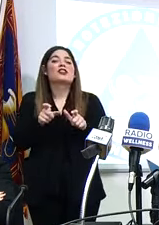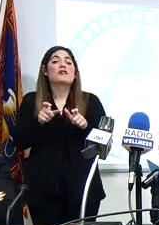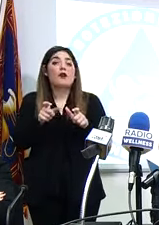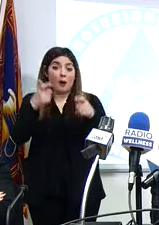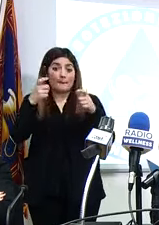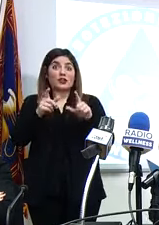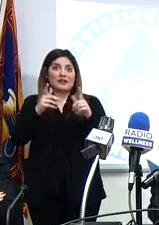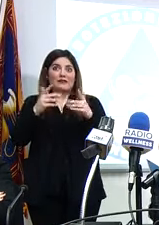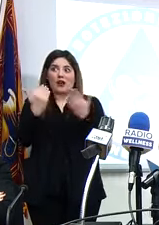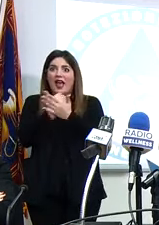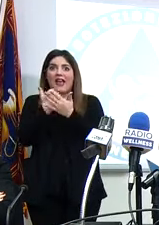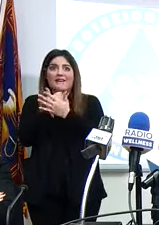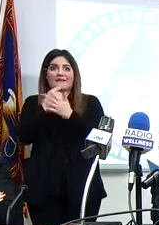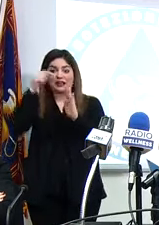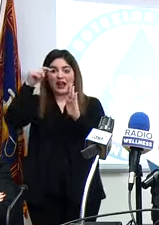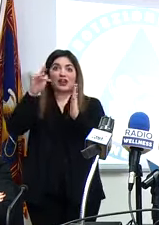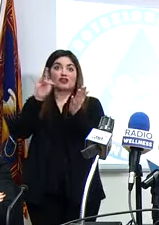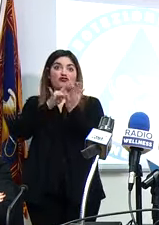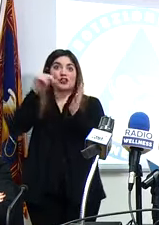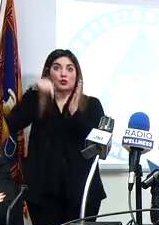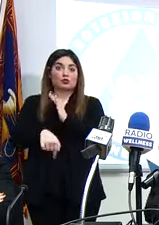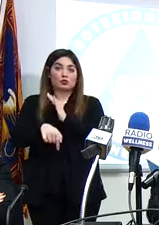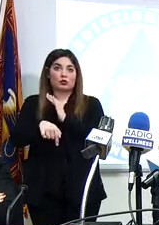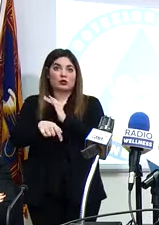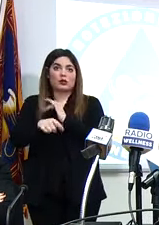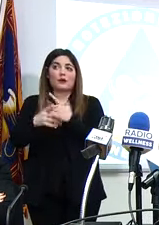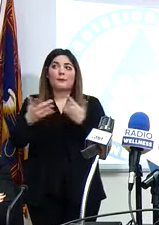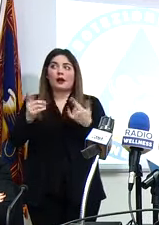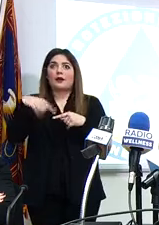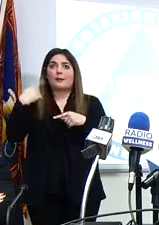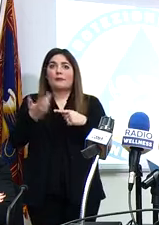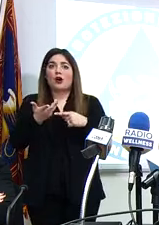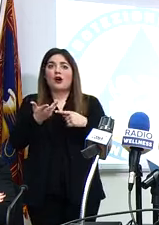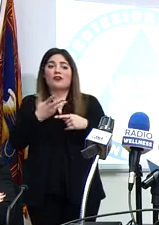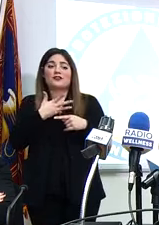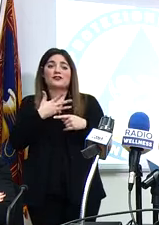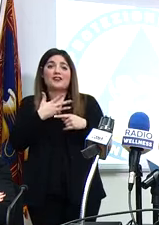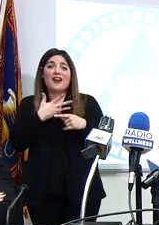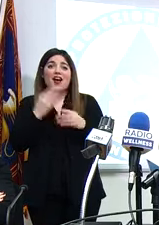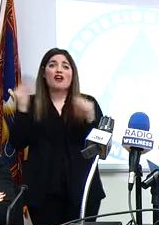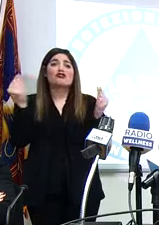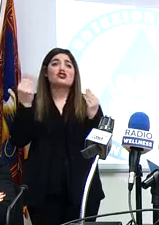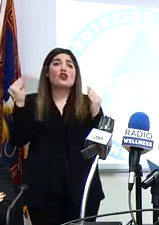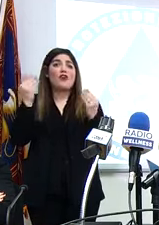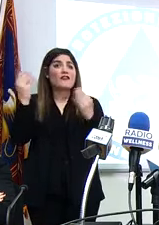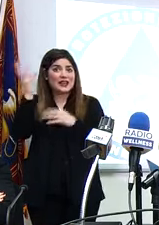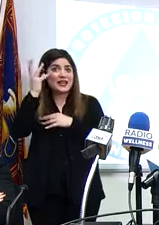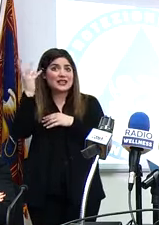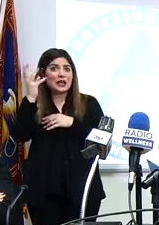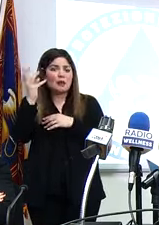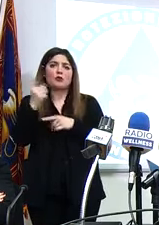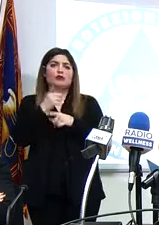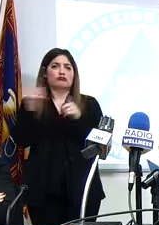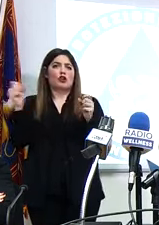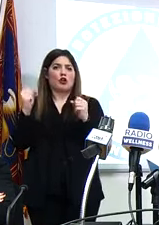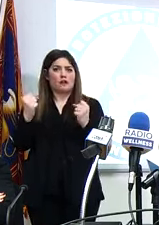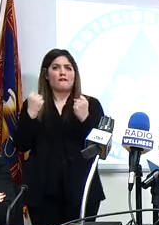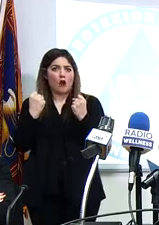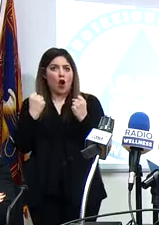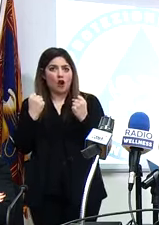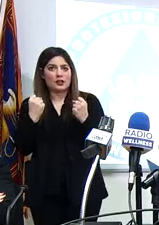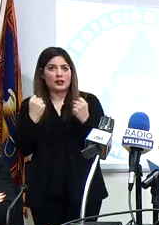giovani, purtroppo, non colpevolmente, ma sono anche quelli che resistono meno a certe pulsioni, ma è comprensibile